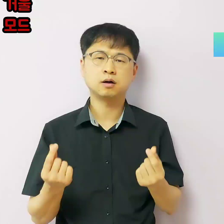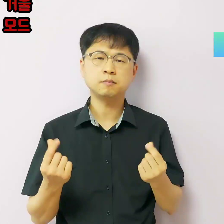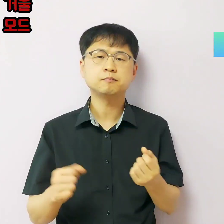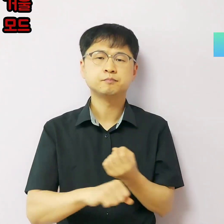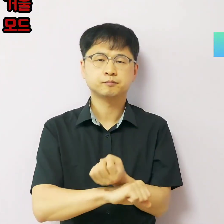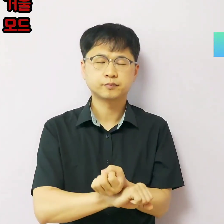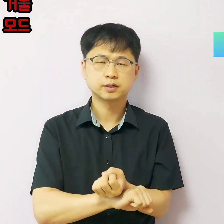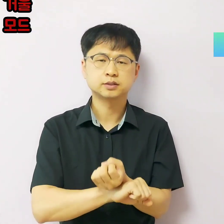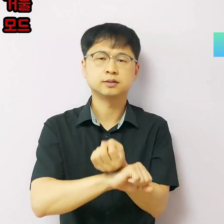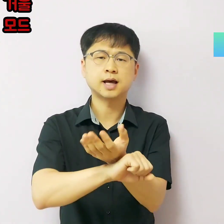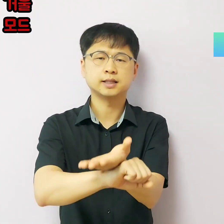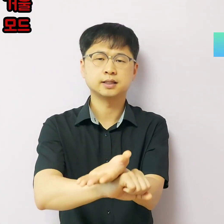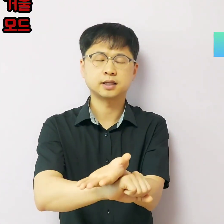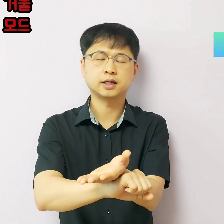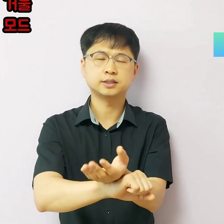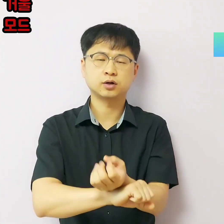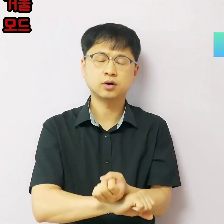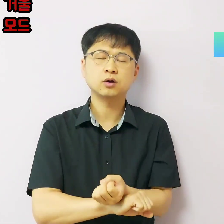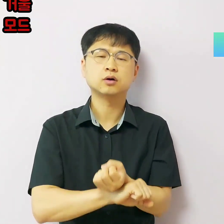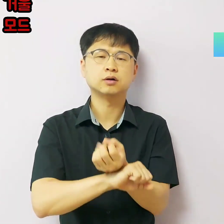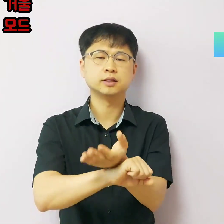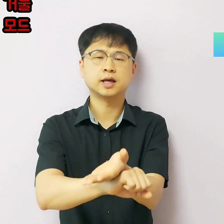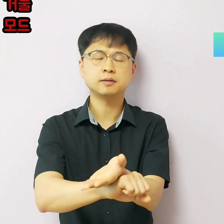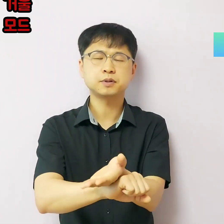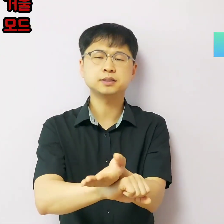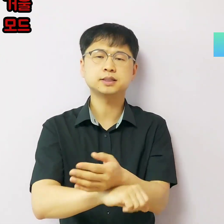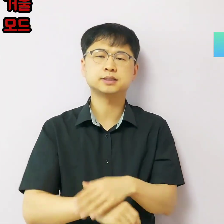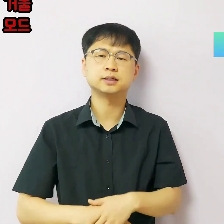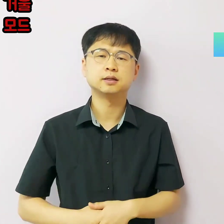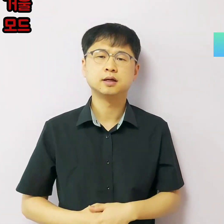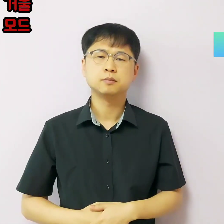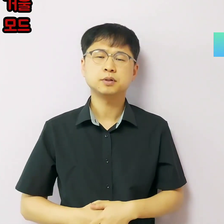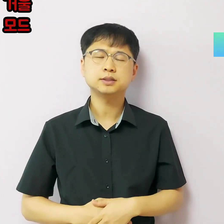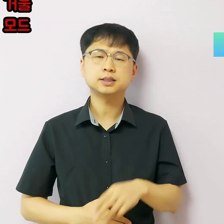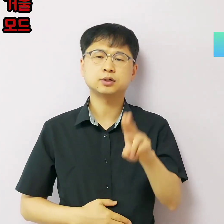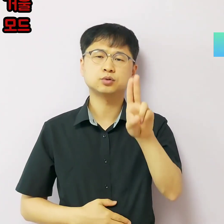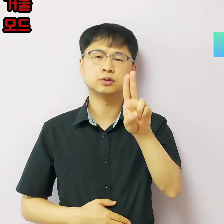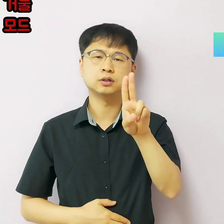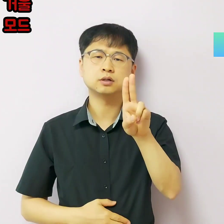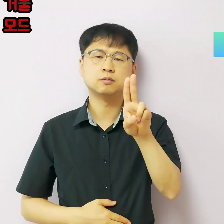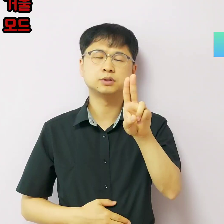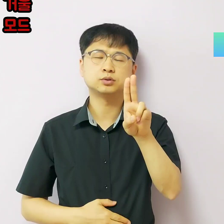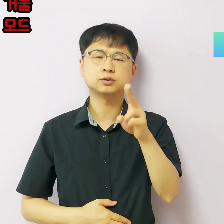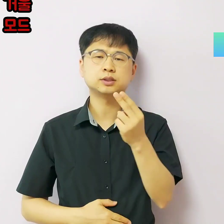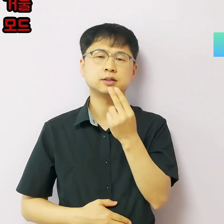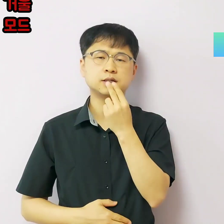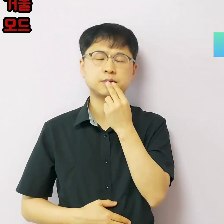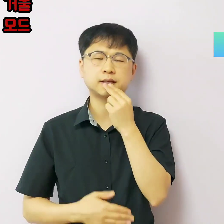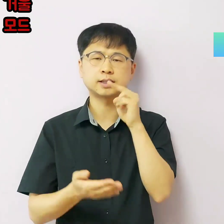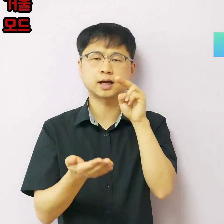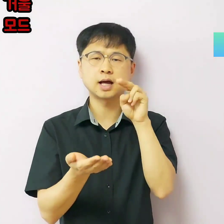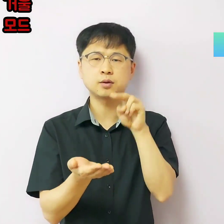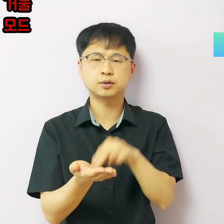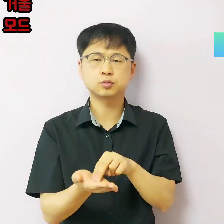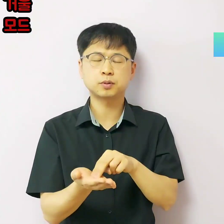것처럼 전한 되겠죠. 건넨 편지에 쓰인. 편지라는 수어는 검지중지를 입에 댔다가